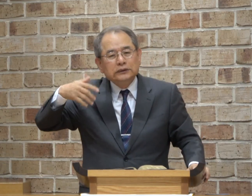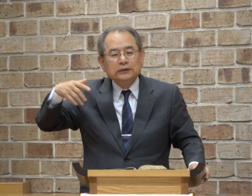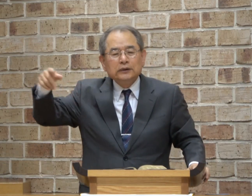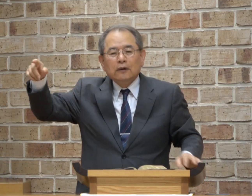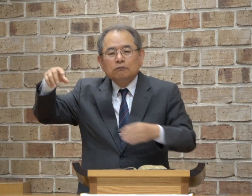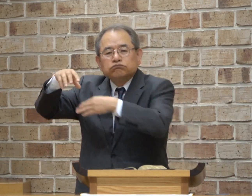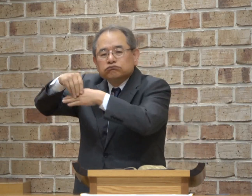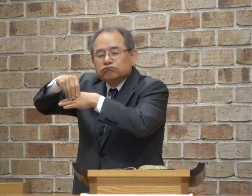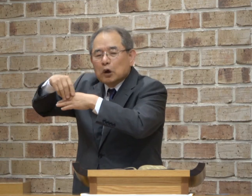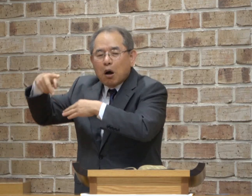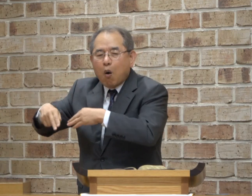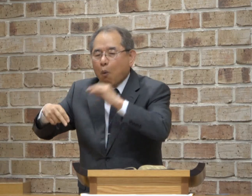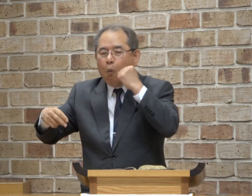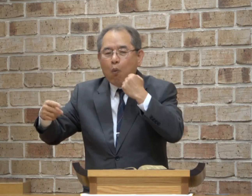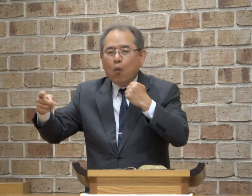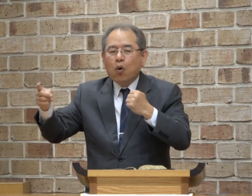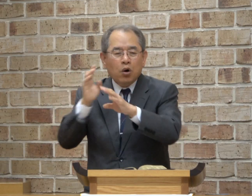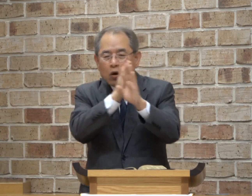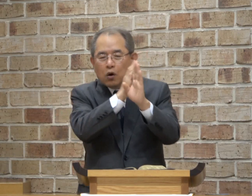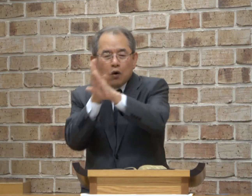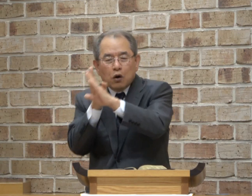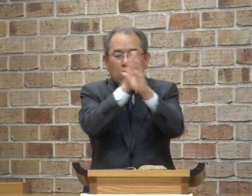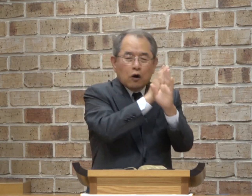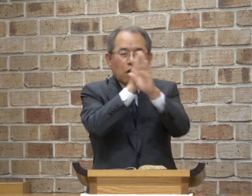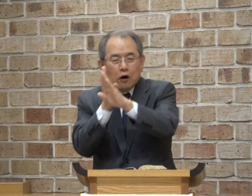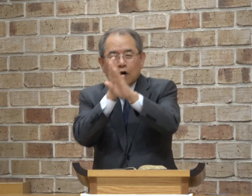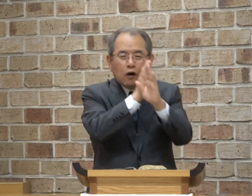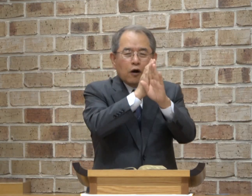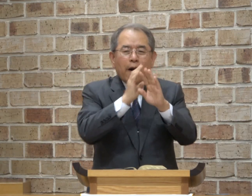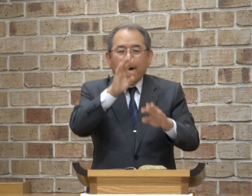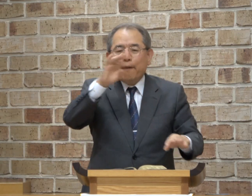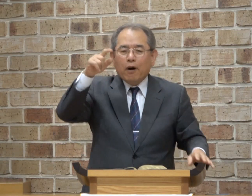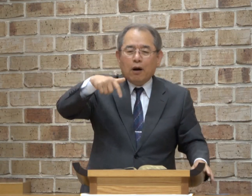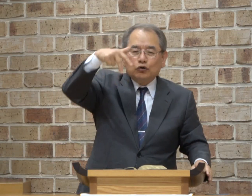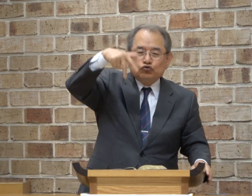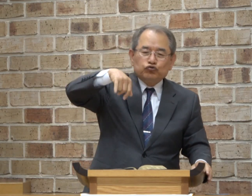새롭게 새 삶을 사는 모습을 보여줘야 하는데 아직도 세상에 보는 모습이